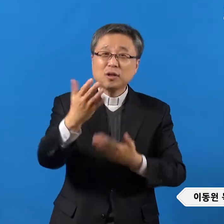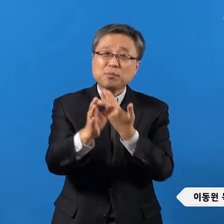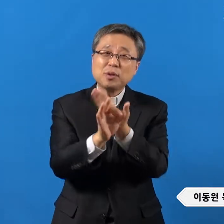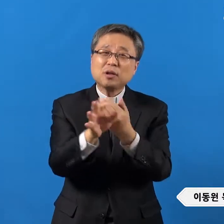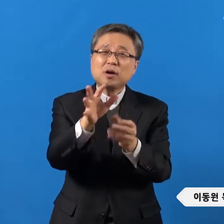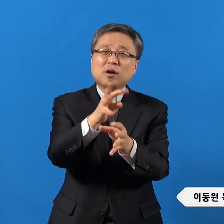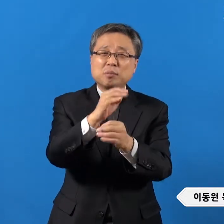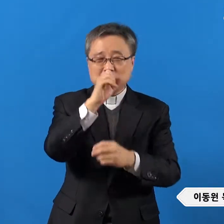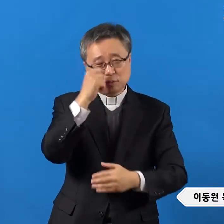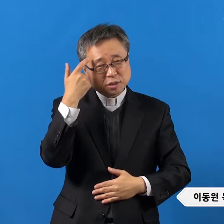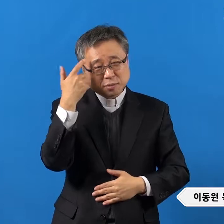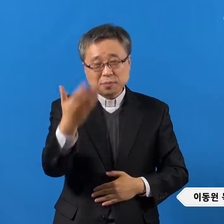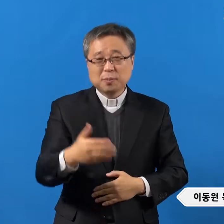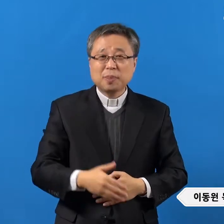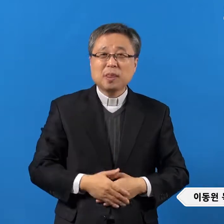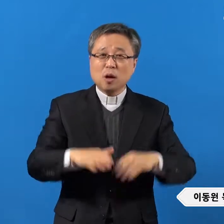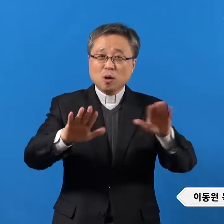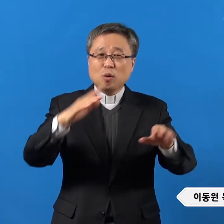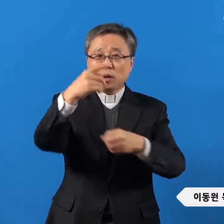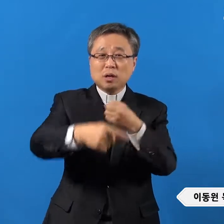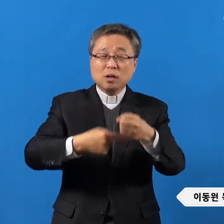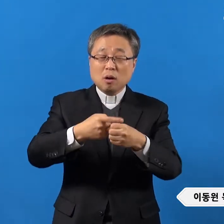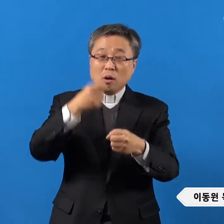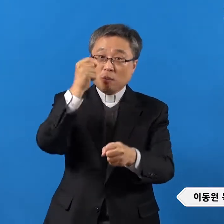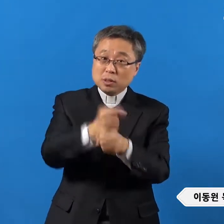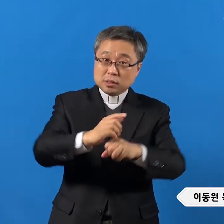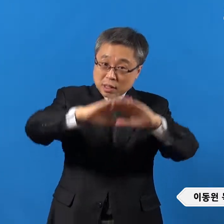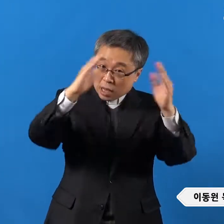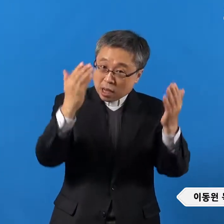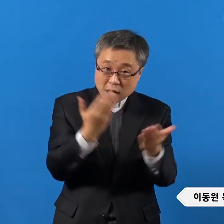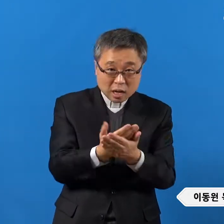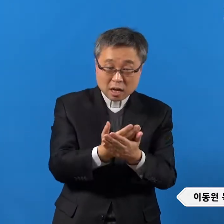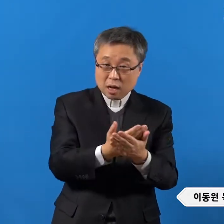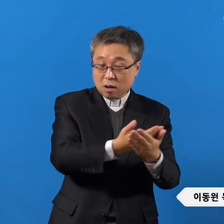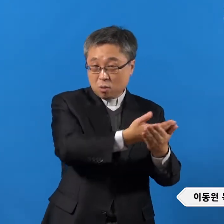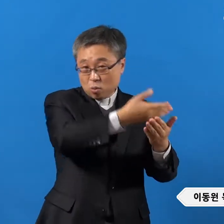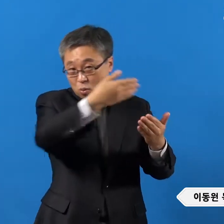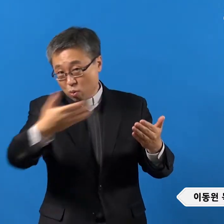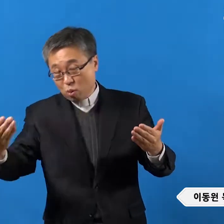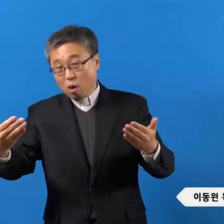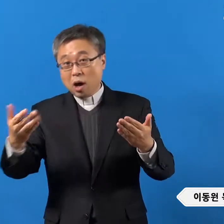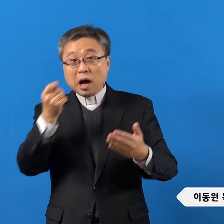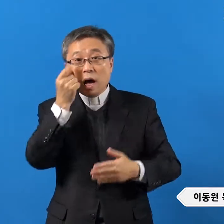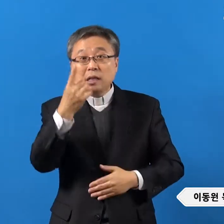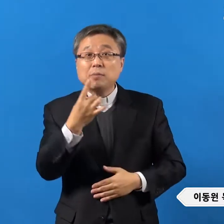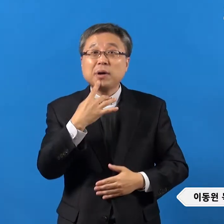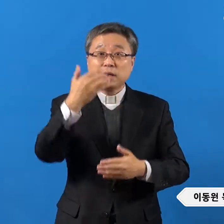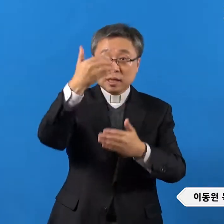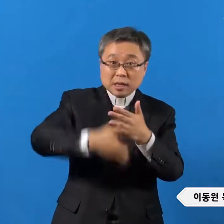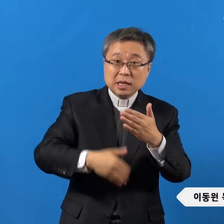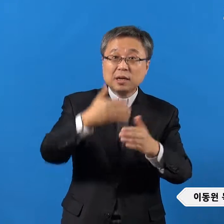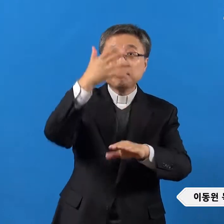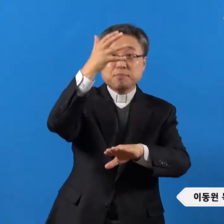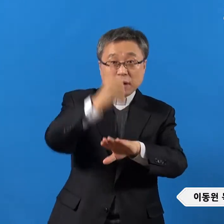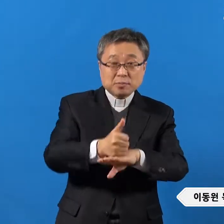좋을까요? 금년이 벌써 다 흘러갔네요. 한 달밖에 남지 않았네요. 이 마지막 한 달 동안 한